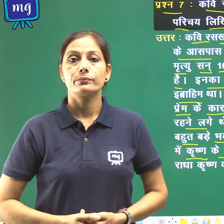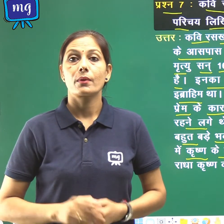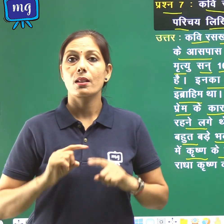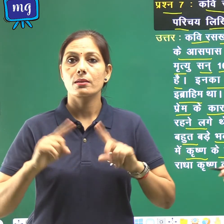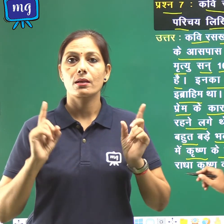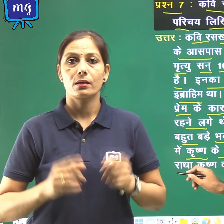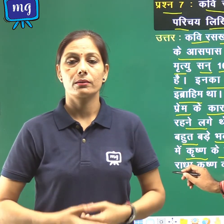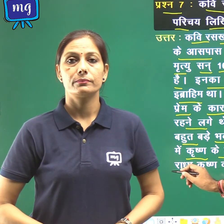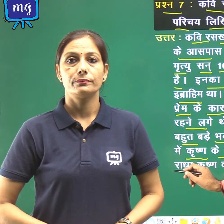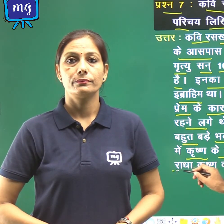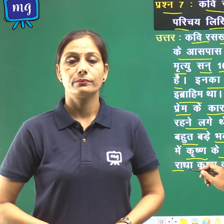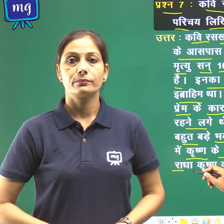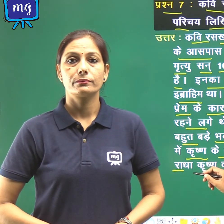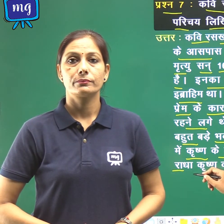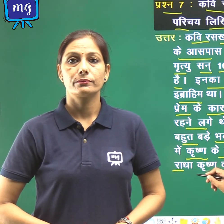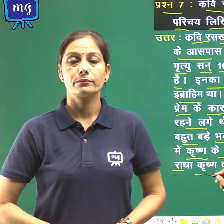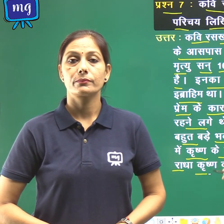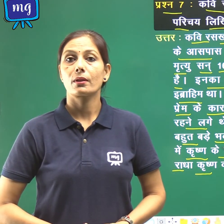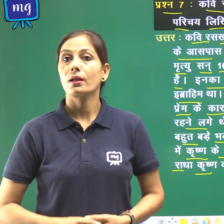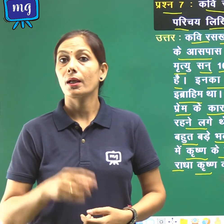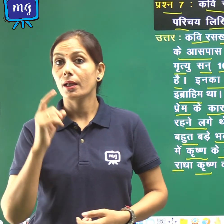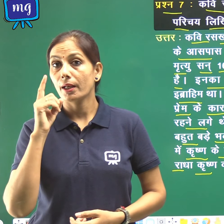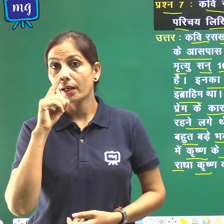तथा राधा कृष्ण के